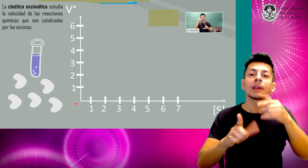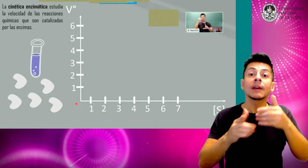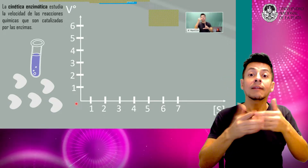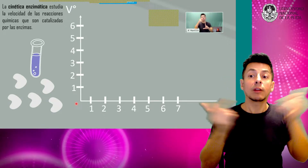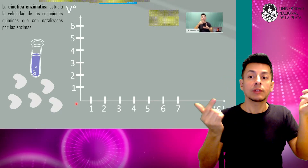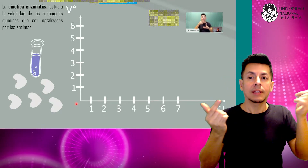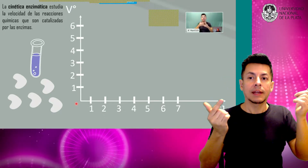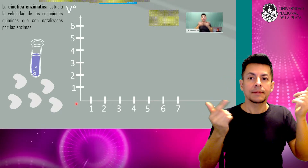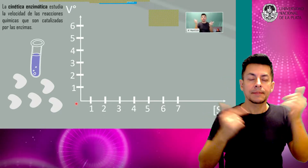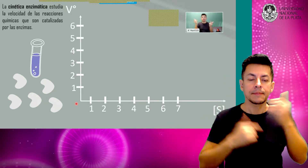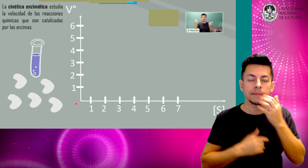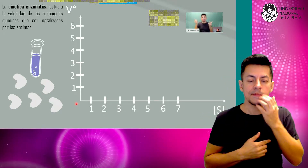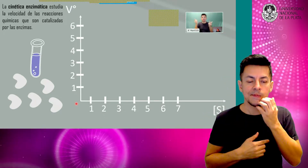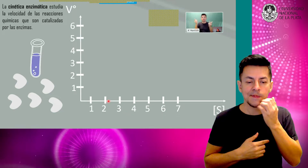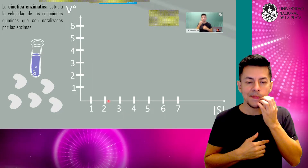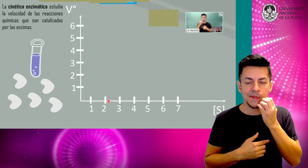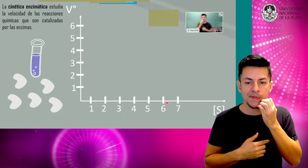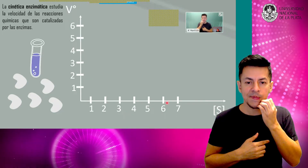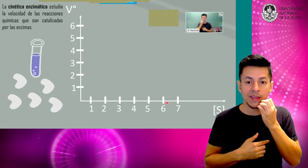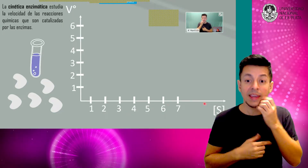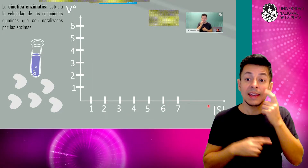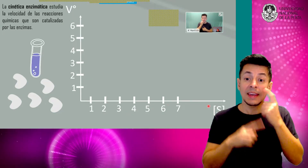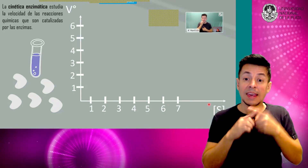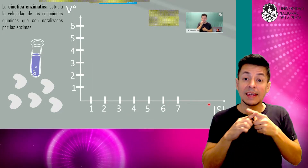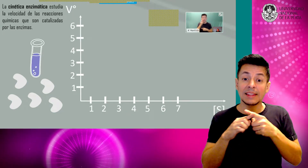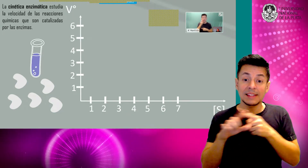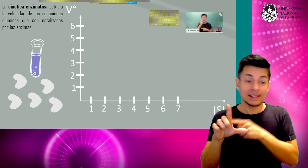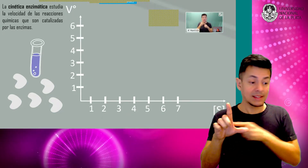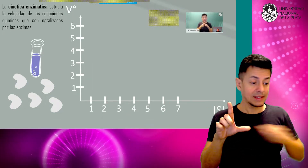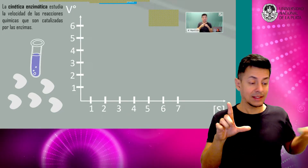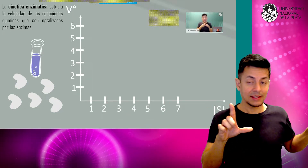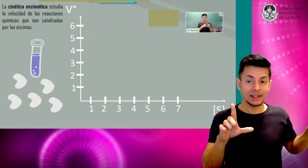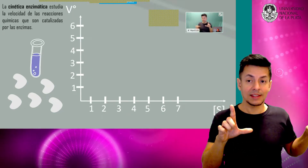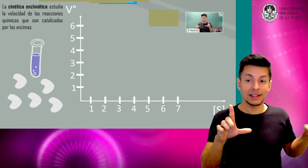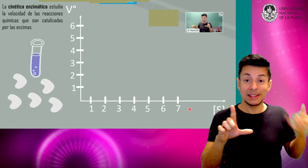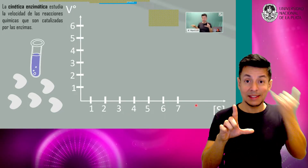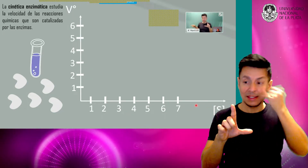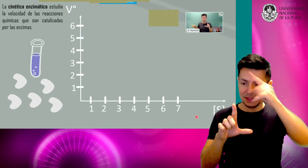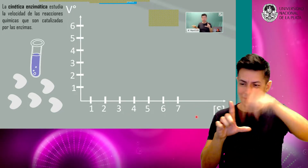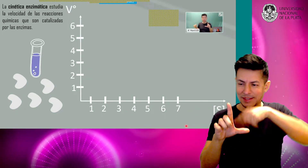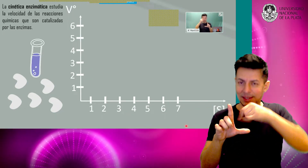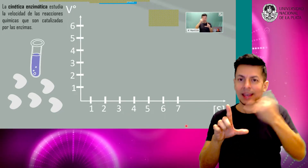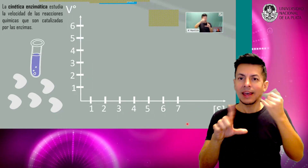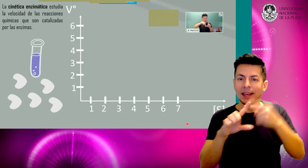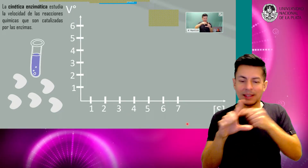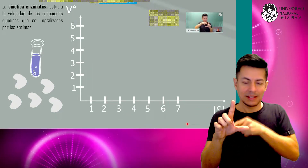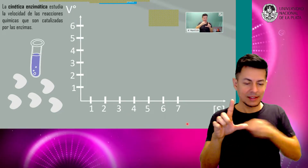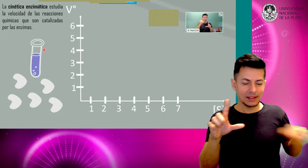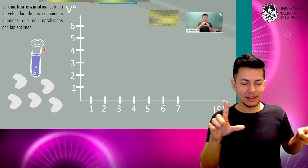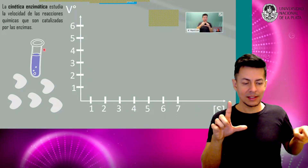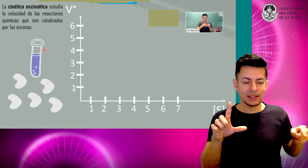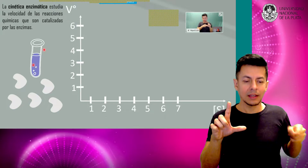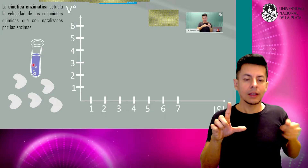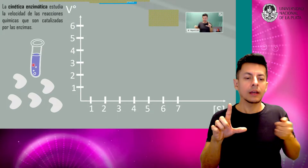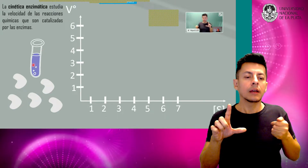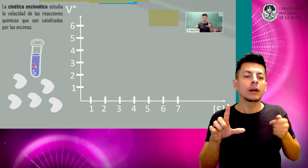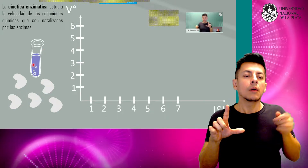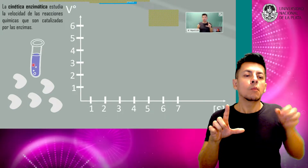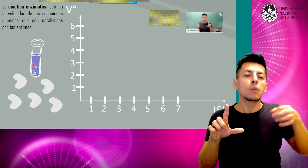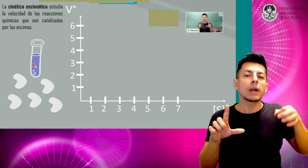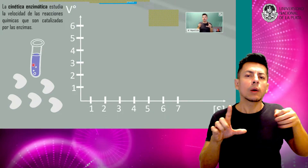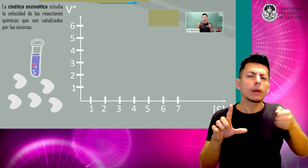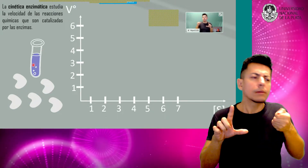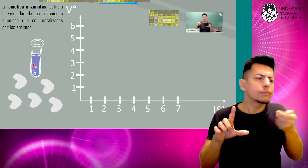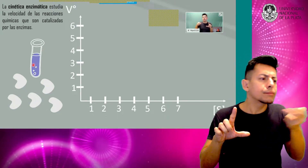producto. En el eje X se representan las distintas cantidades de moléculas de sustrato que agregamos a este